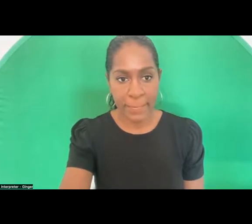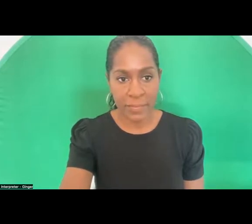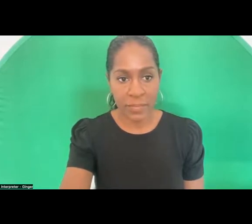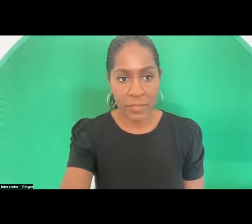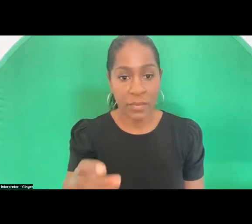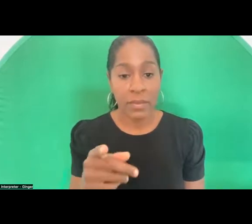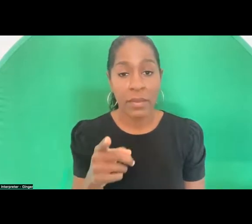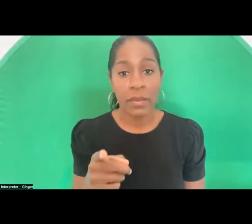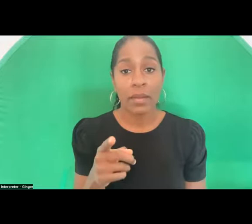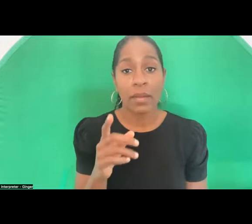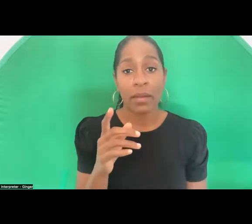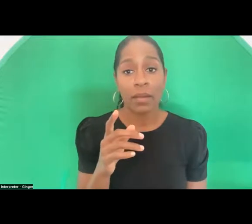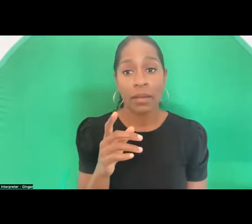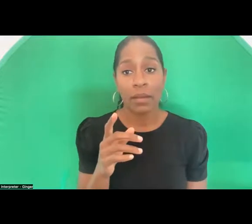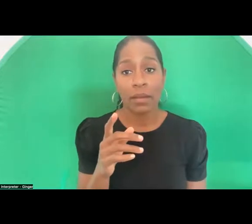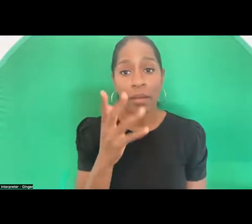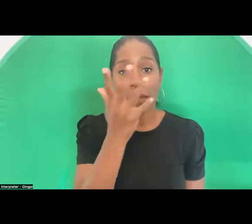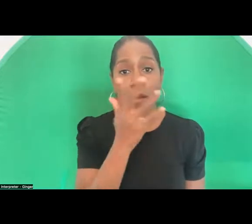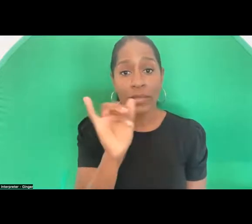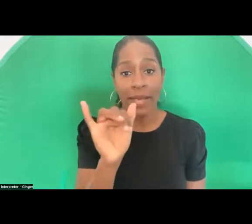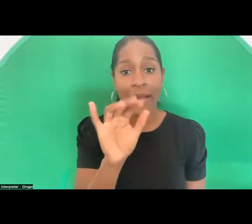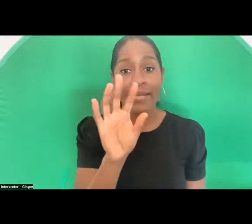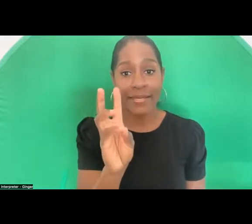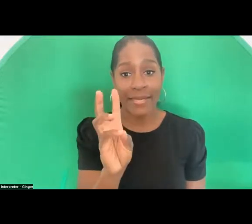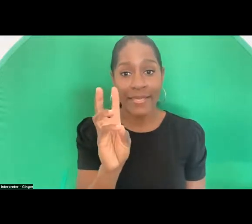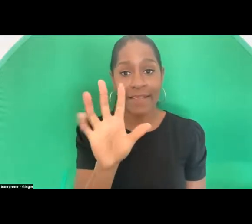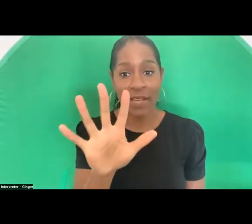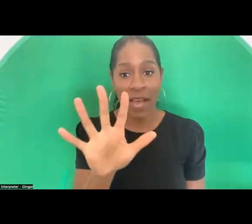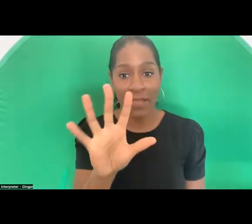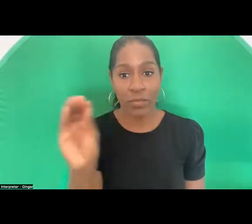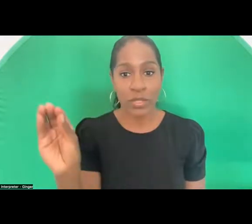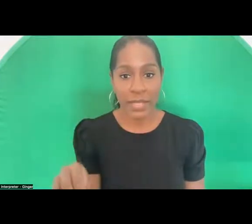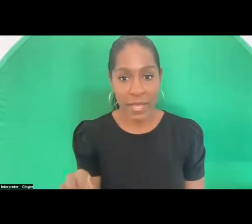Me parece que 65%